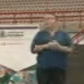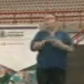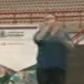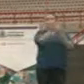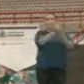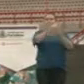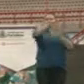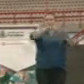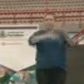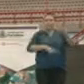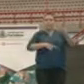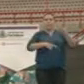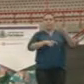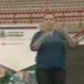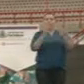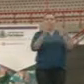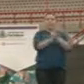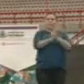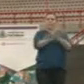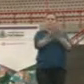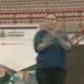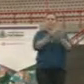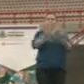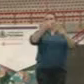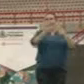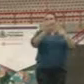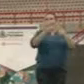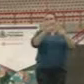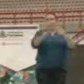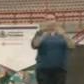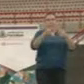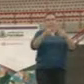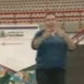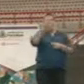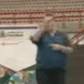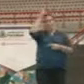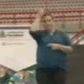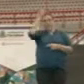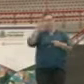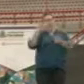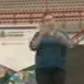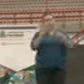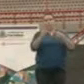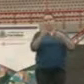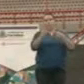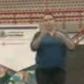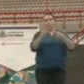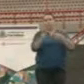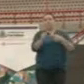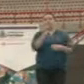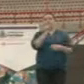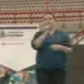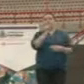documentos, livros que vão ser proibitivos, ideias que vão ser barradas, como por exemplo da